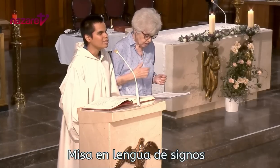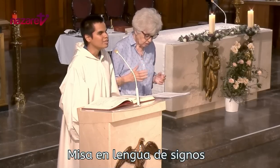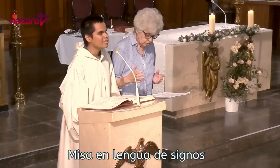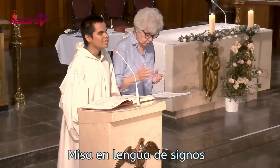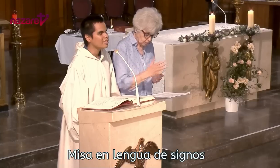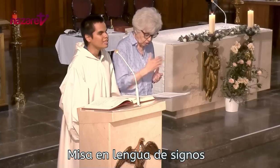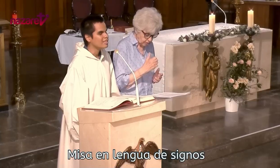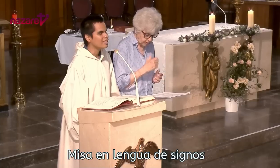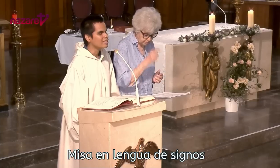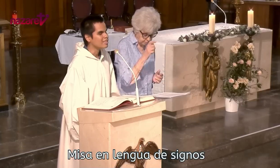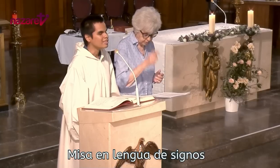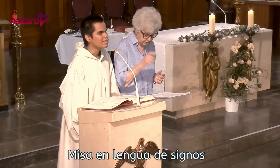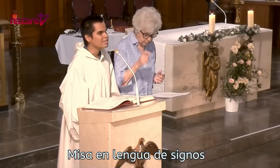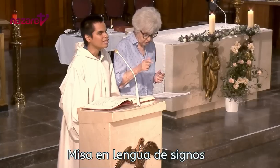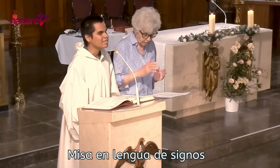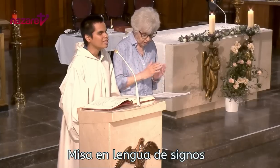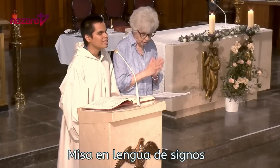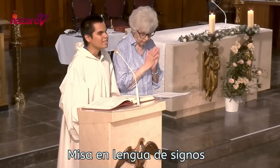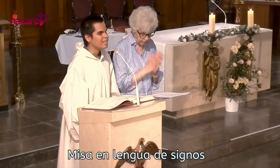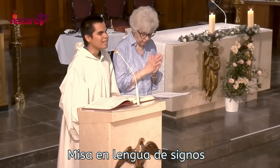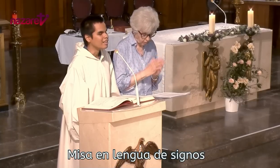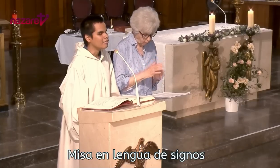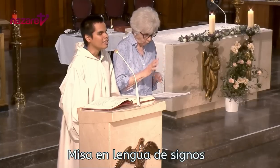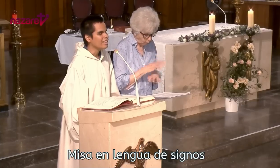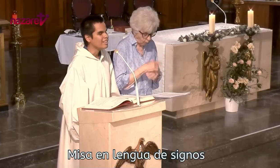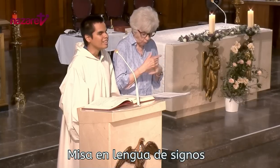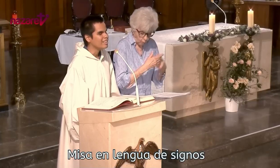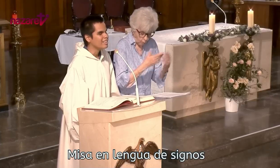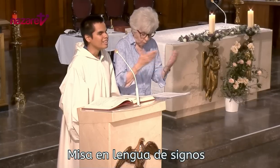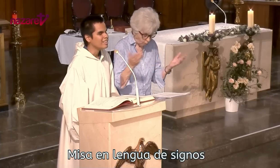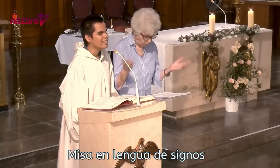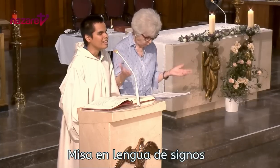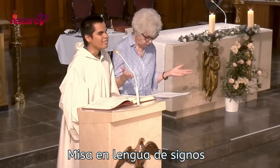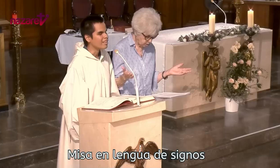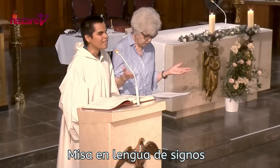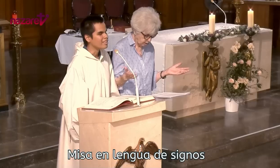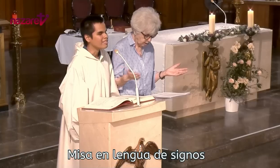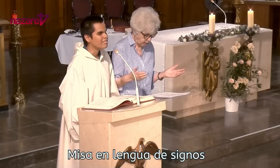maestro de las naciones en la fe y en la verdad.